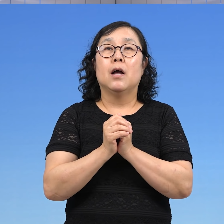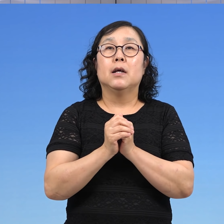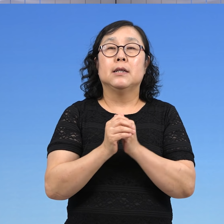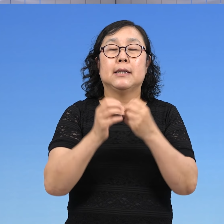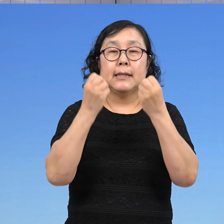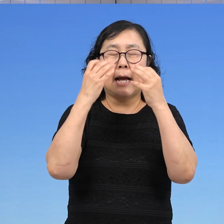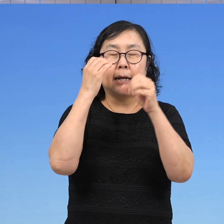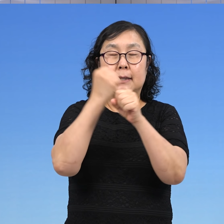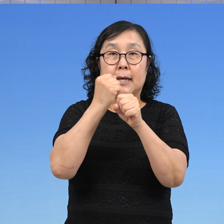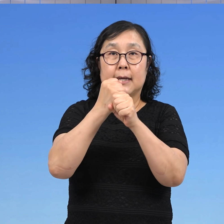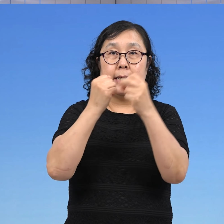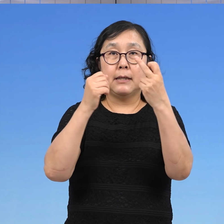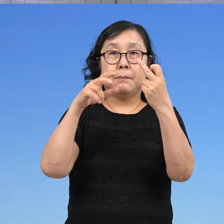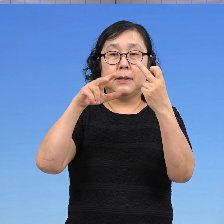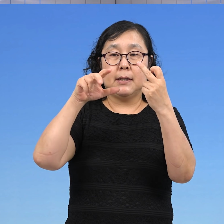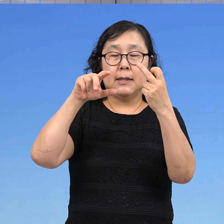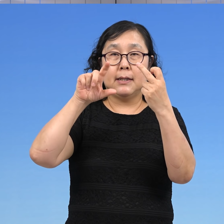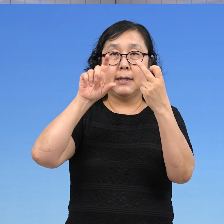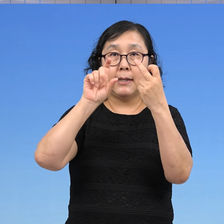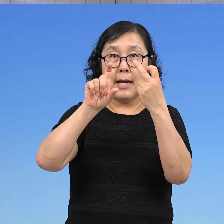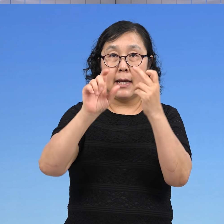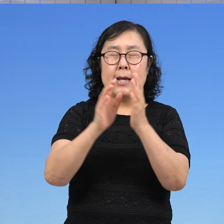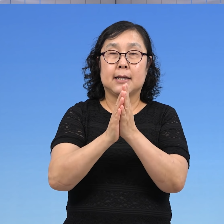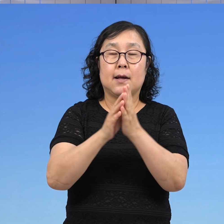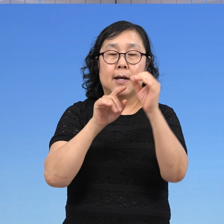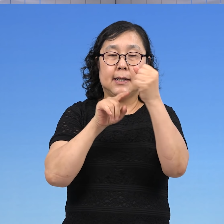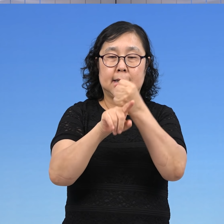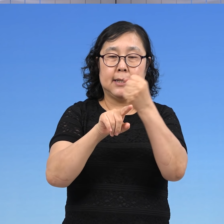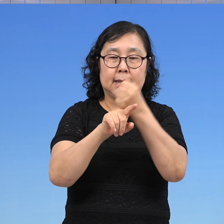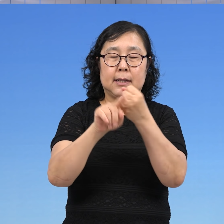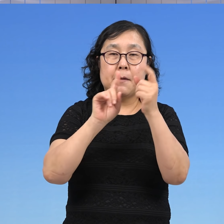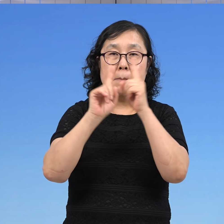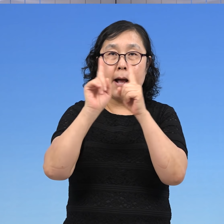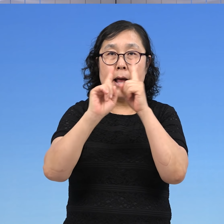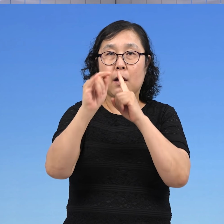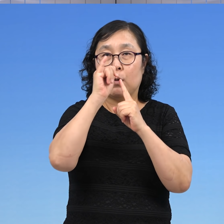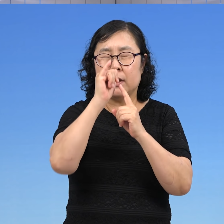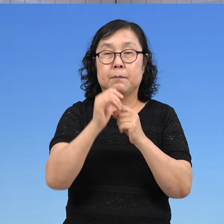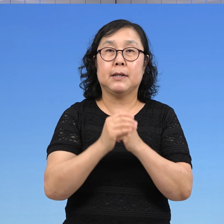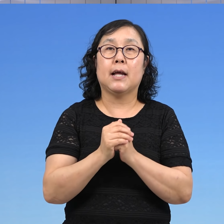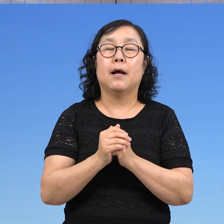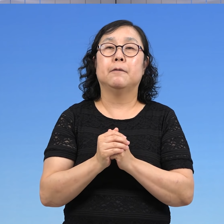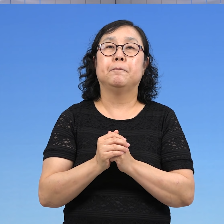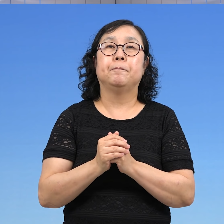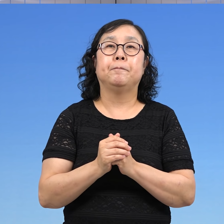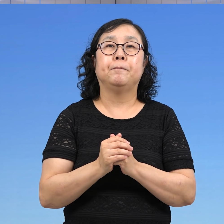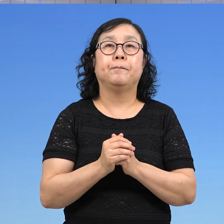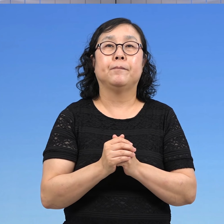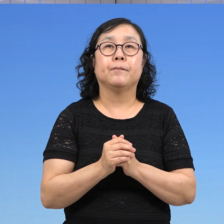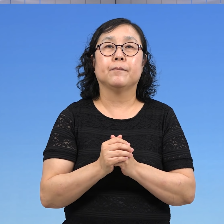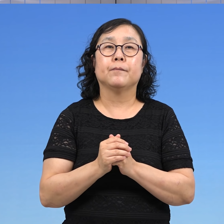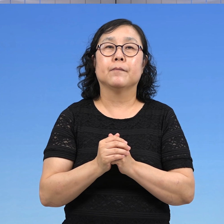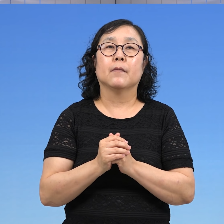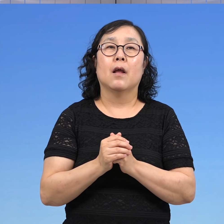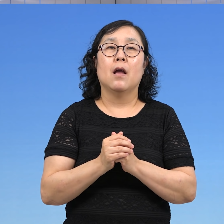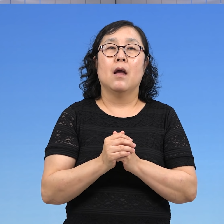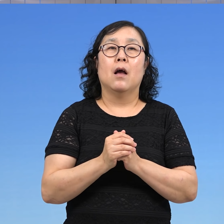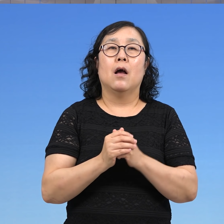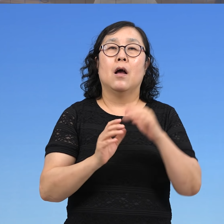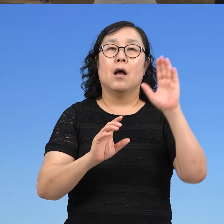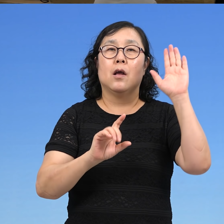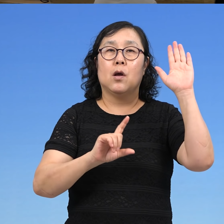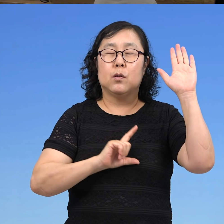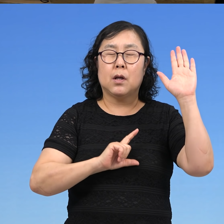창세기 12장에서 에 이 의미를 이렇게 부여하는 내용이 나옵니다 그게요 수아 24장 기절 3g 일인데